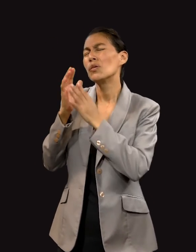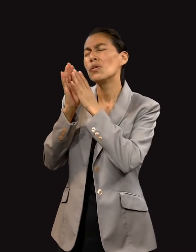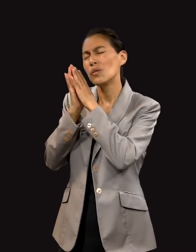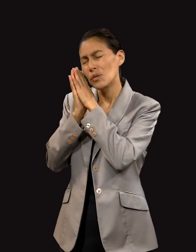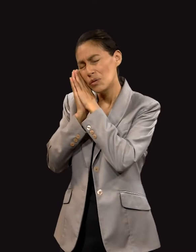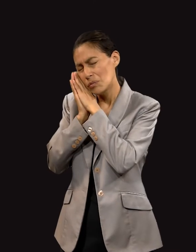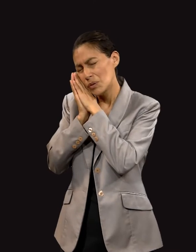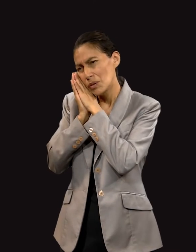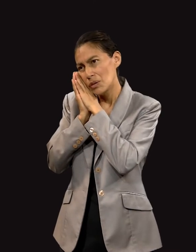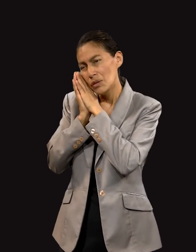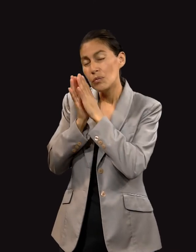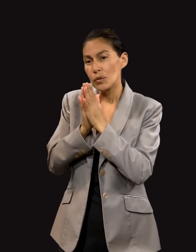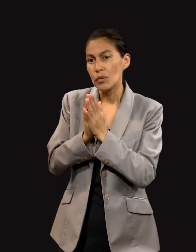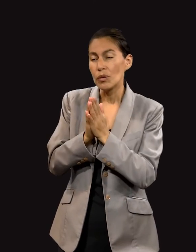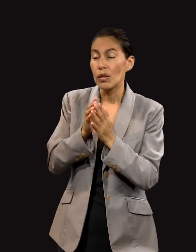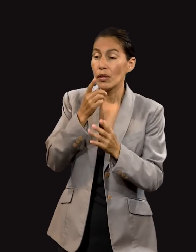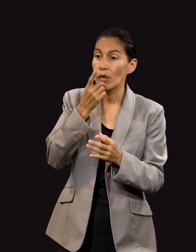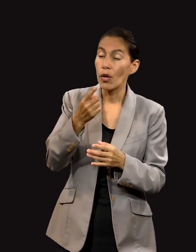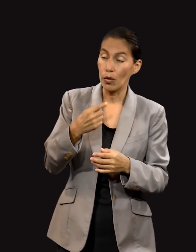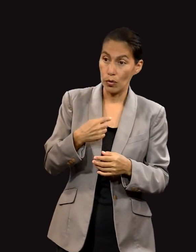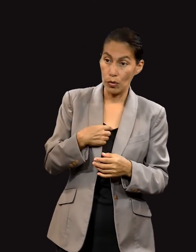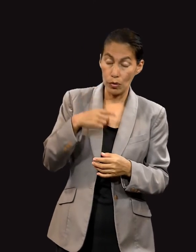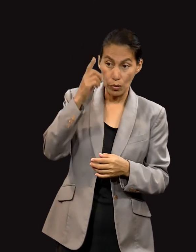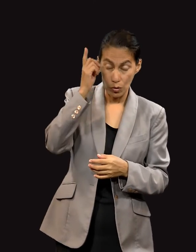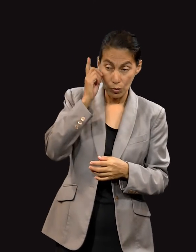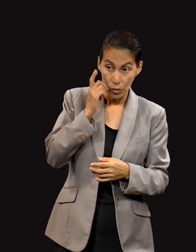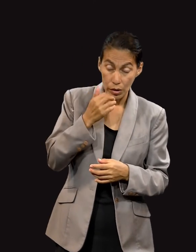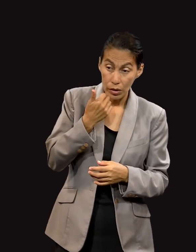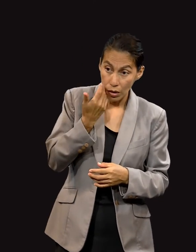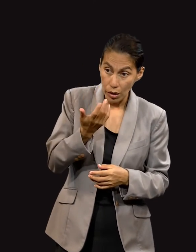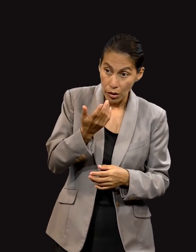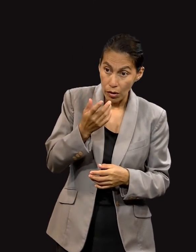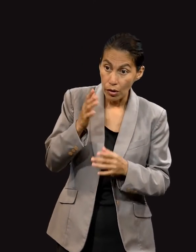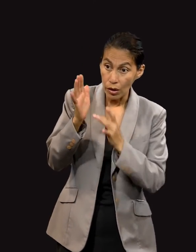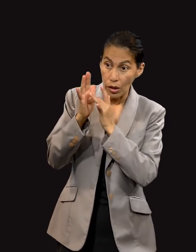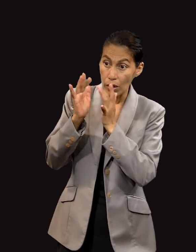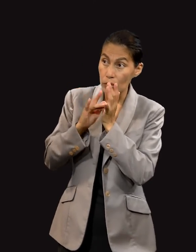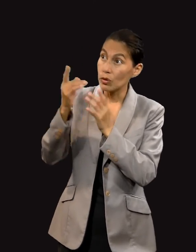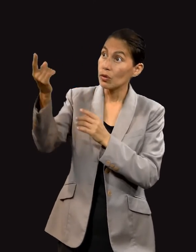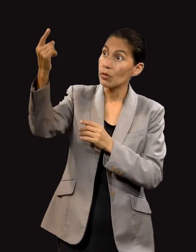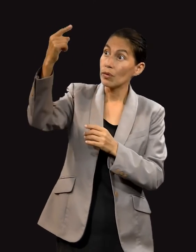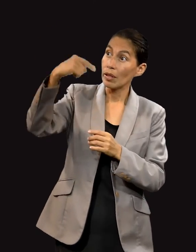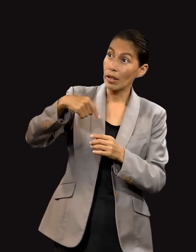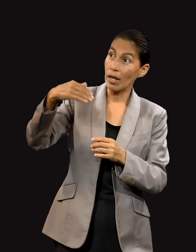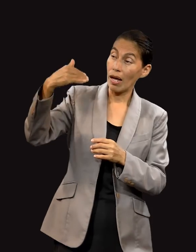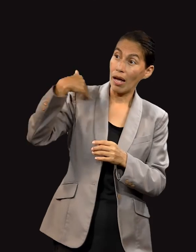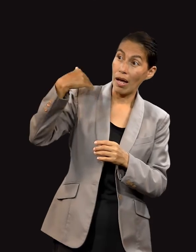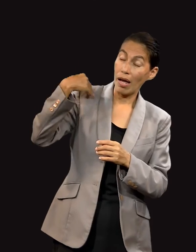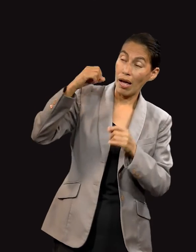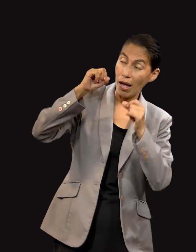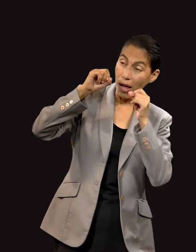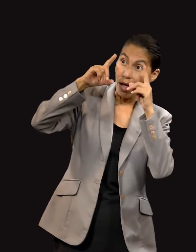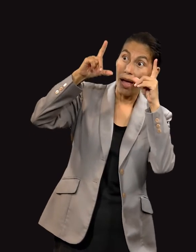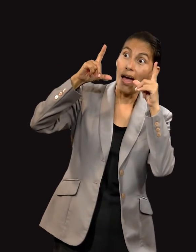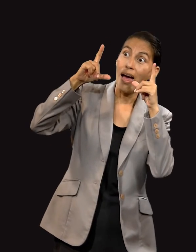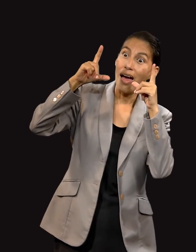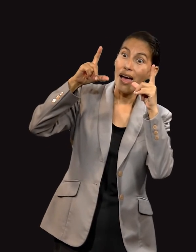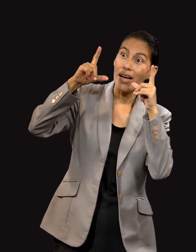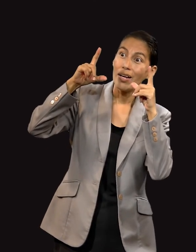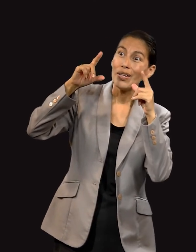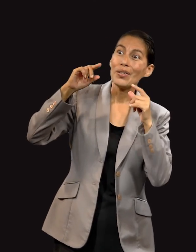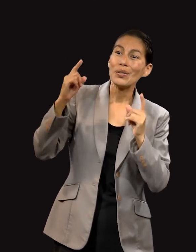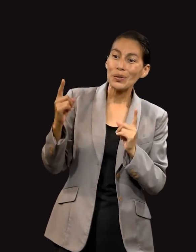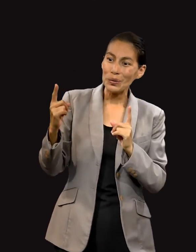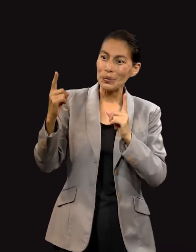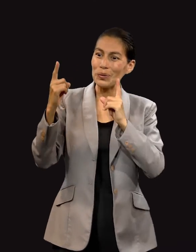dormir y todavía le dije, abue, dijo me quiero dormir y descansar cuando Jesús venga, que me